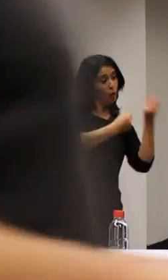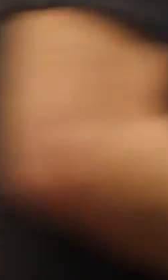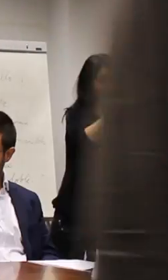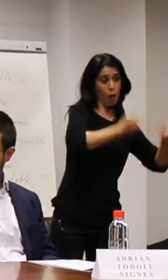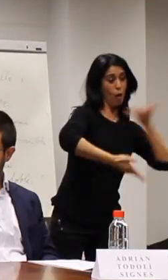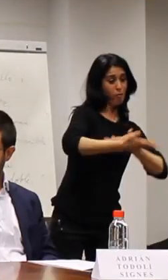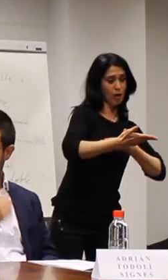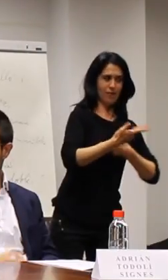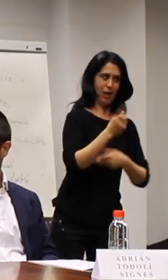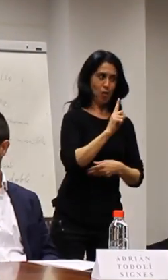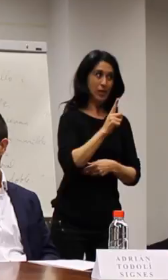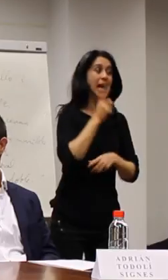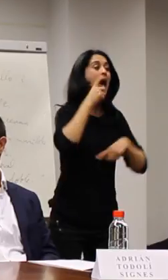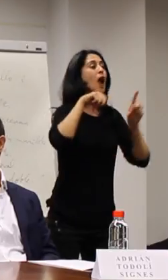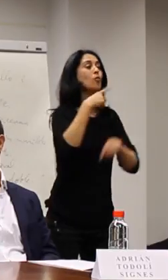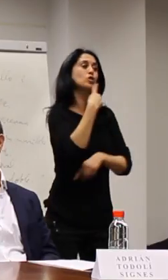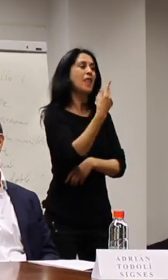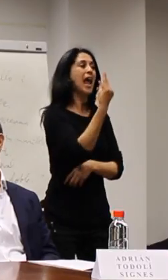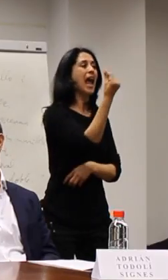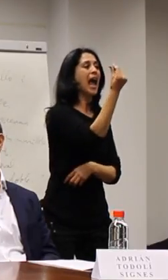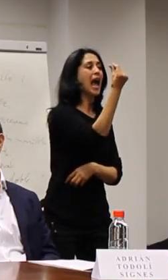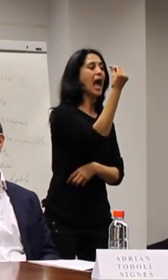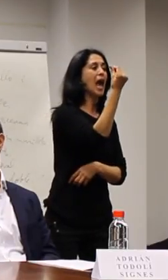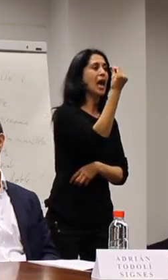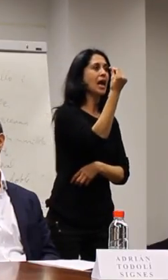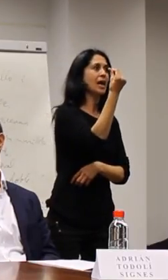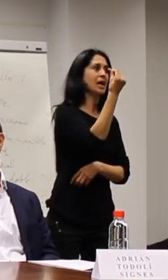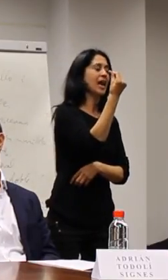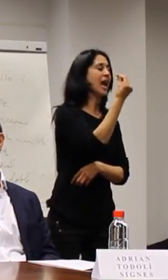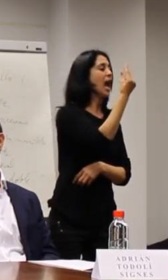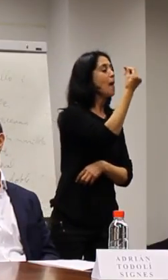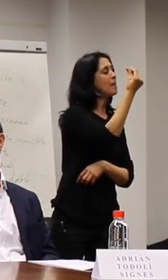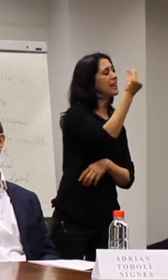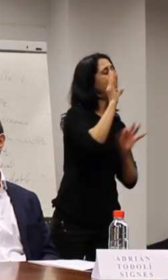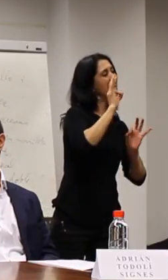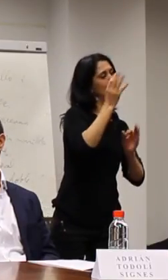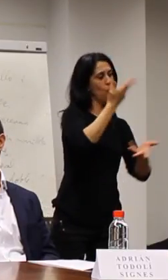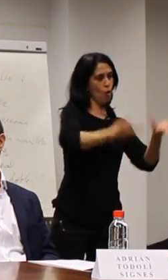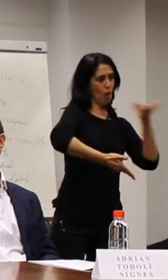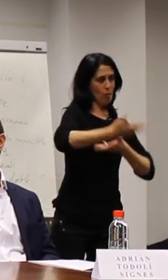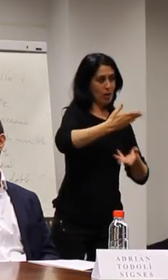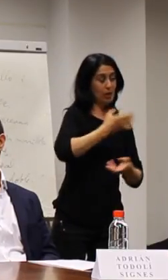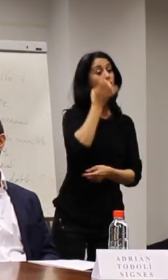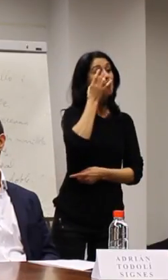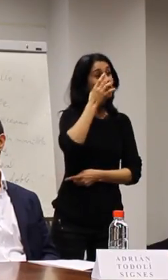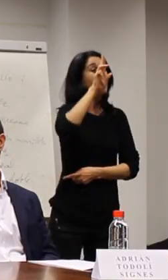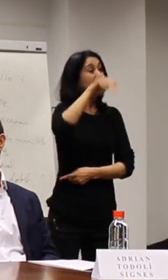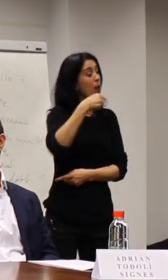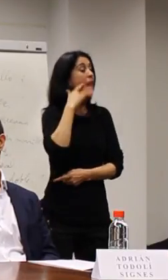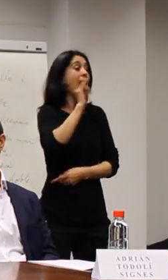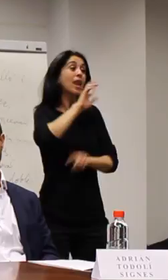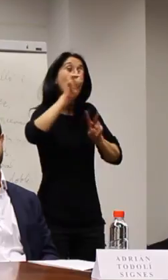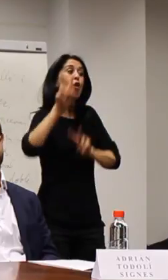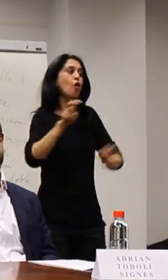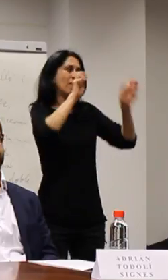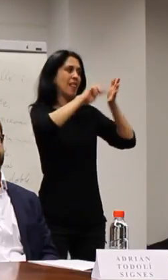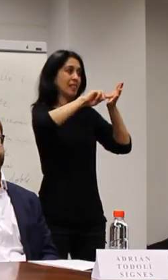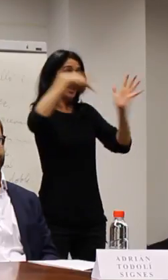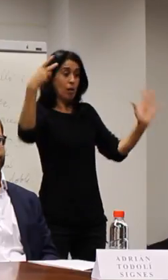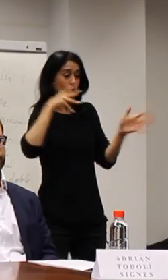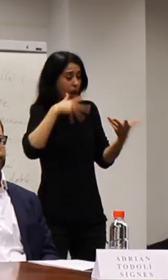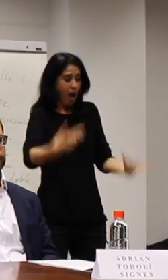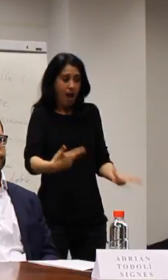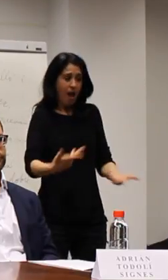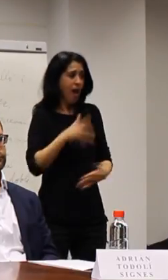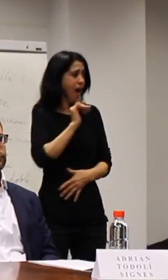Por el otro lado, tenemos un tema indudablemente de novedad, incluso tecnológica, que está presente en la sociedad,